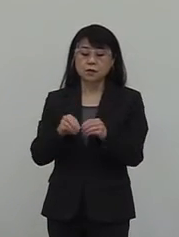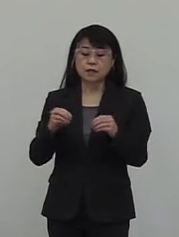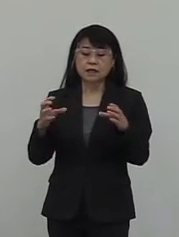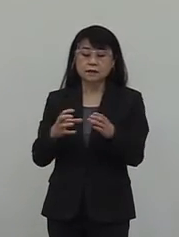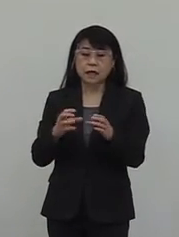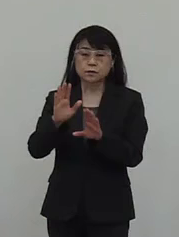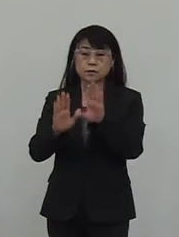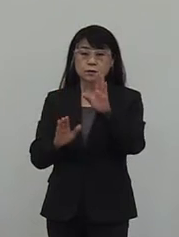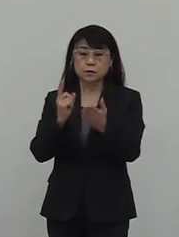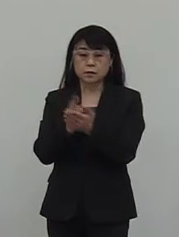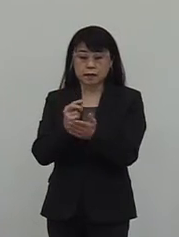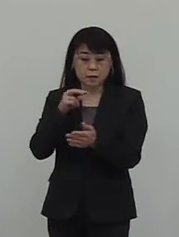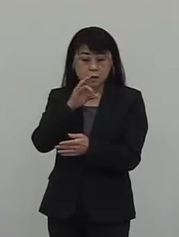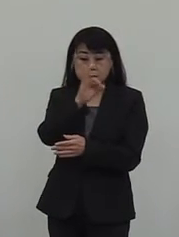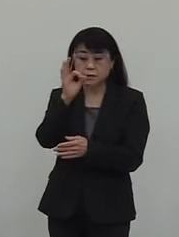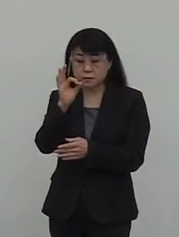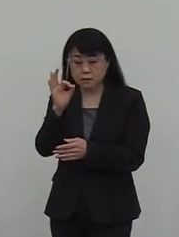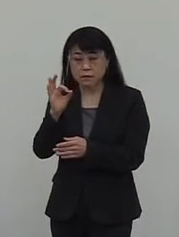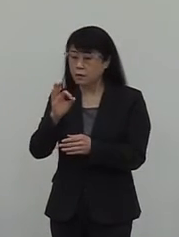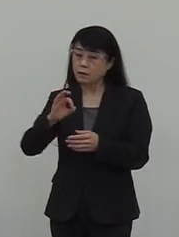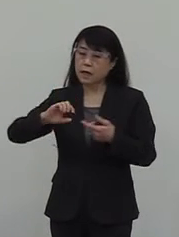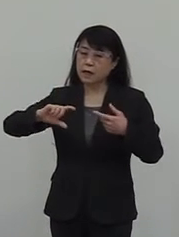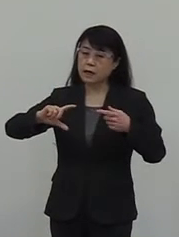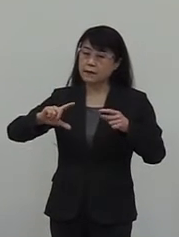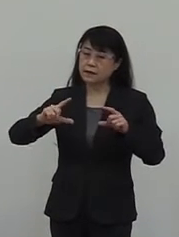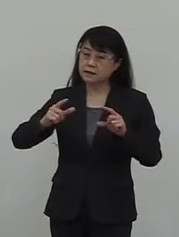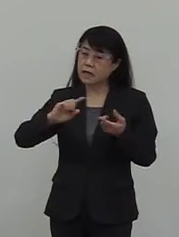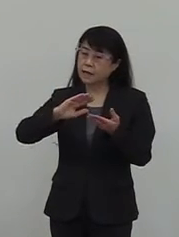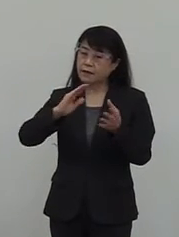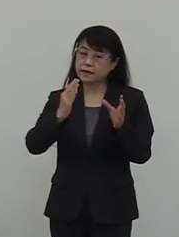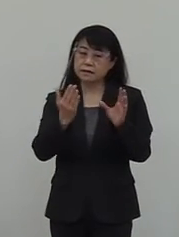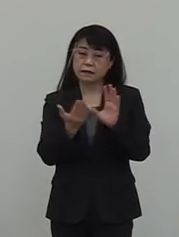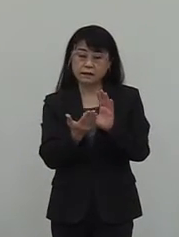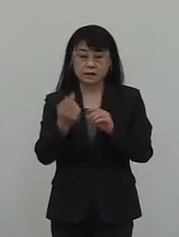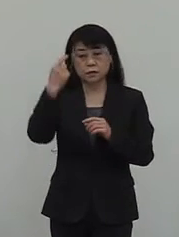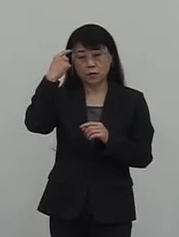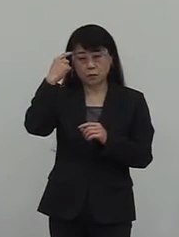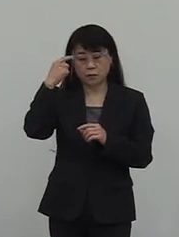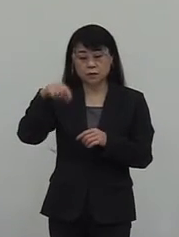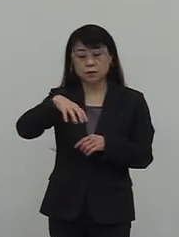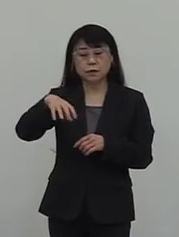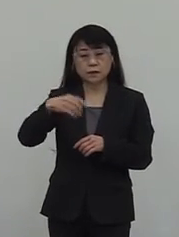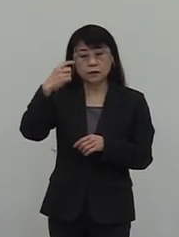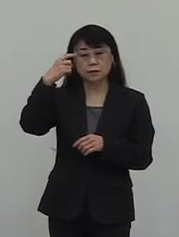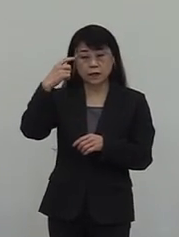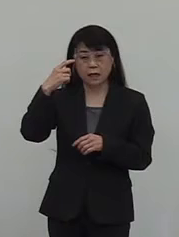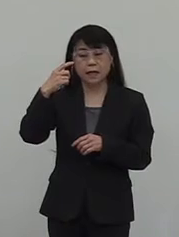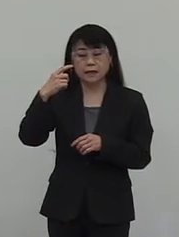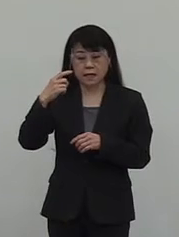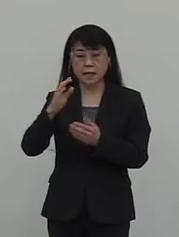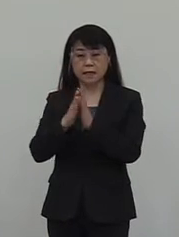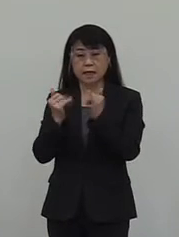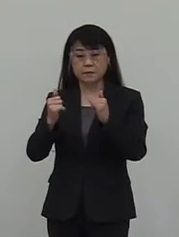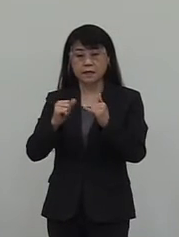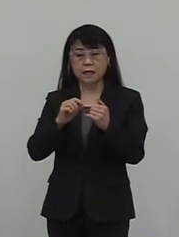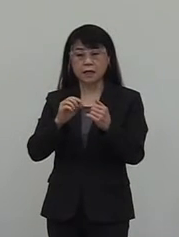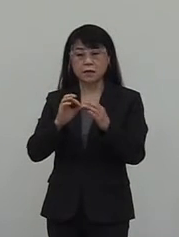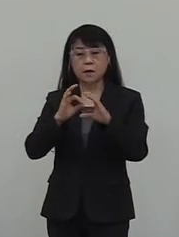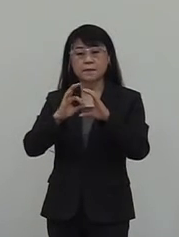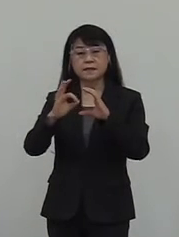わって起こったというふうに理解しているんですけれども、このあたりの受け止めで県民へのメッセージとありましたらお願い